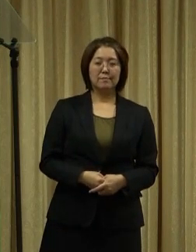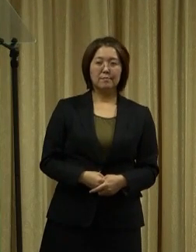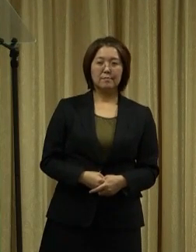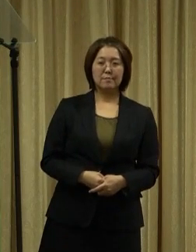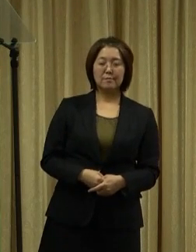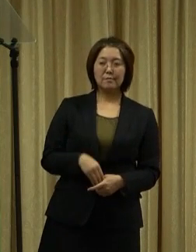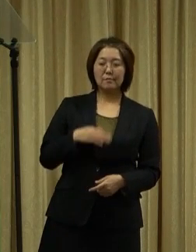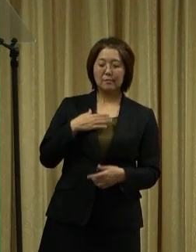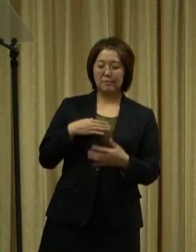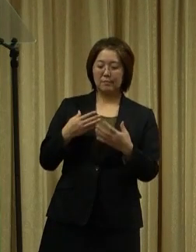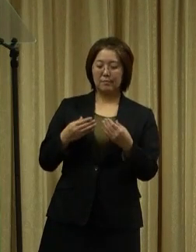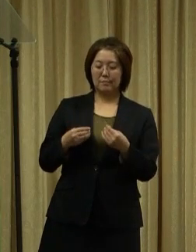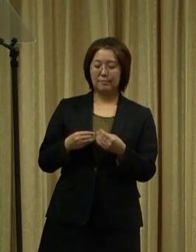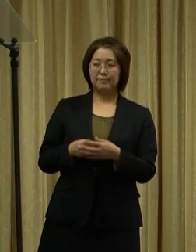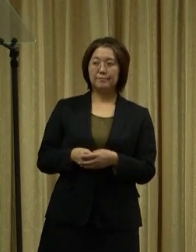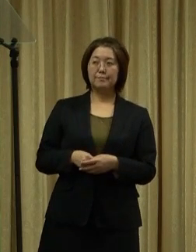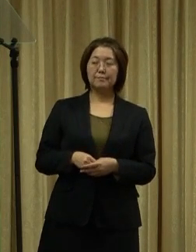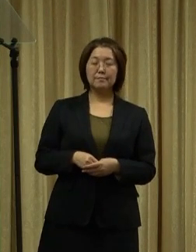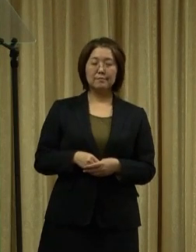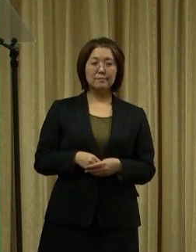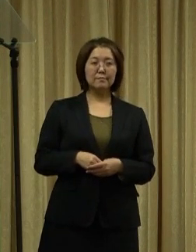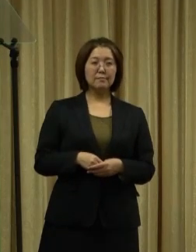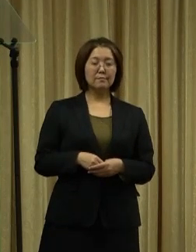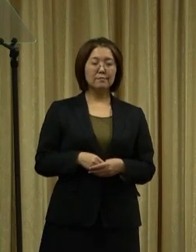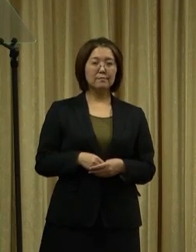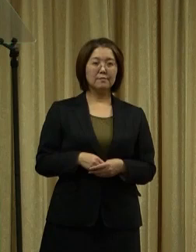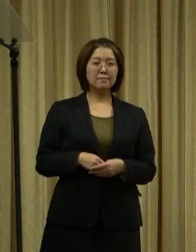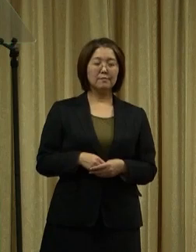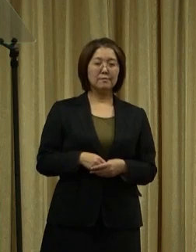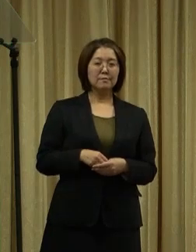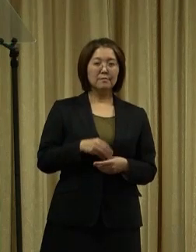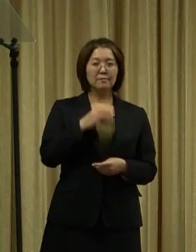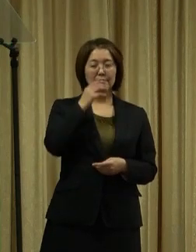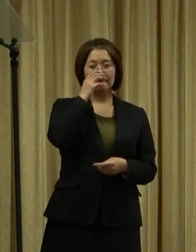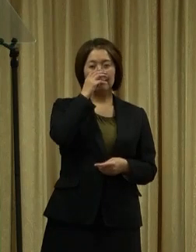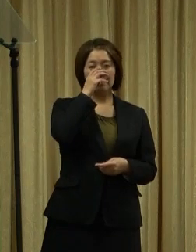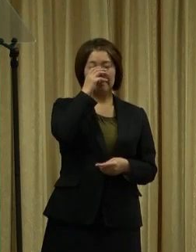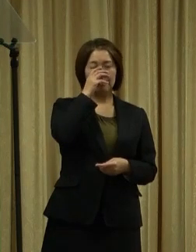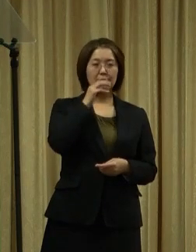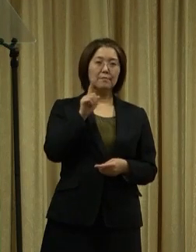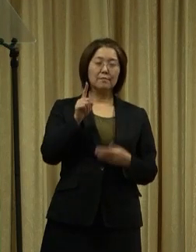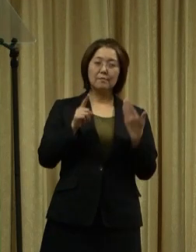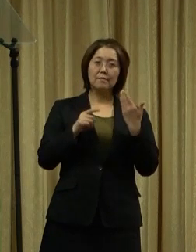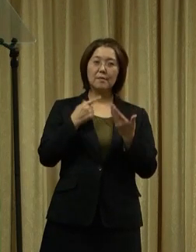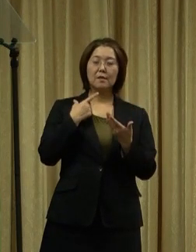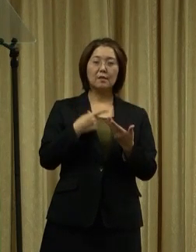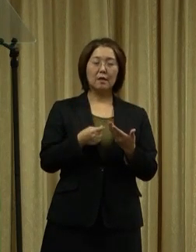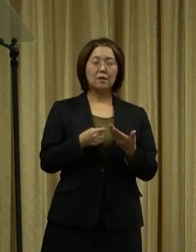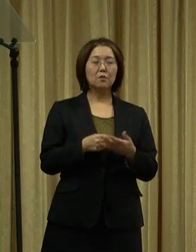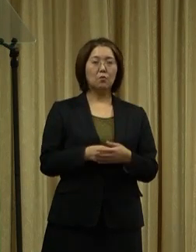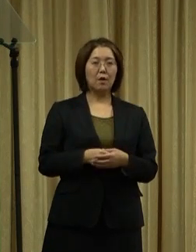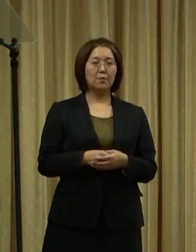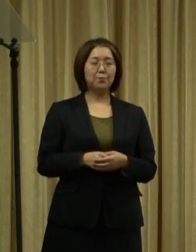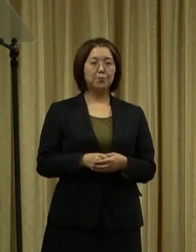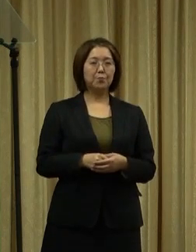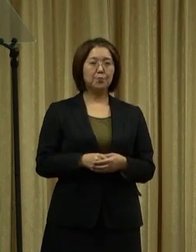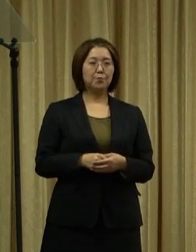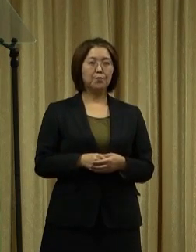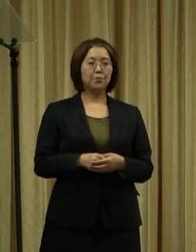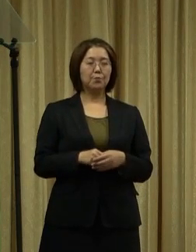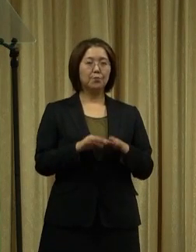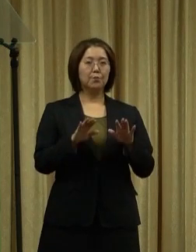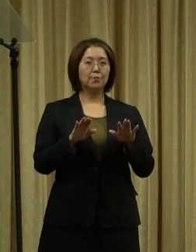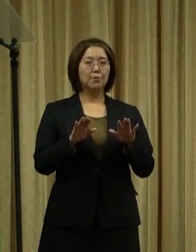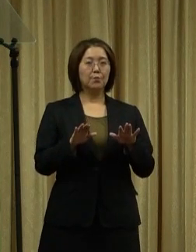わかりました。すいません、最終的にはちょっと一つお聞きしたいんですけれども、今